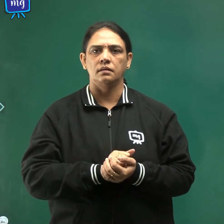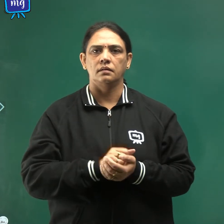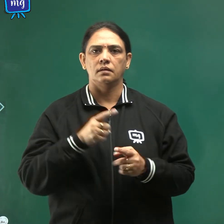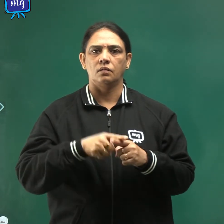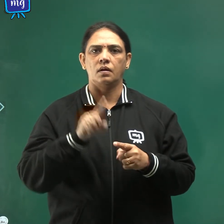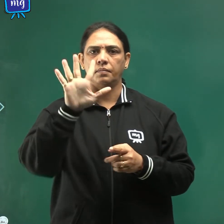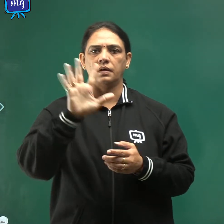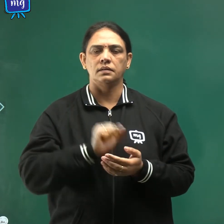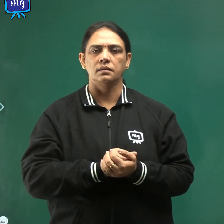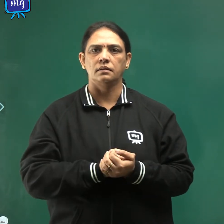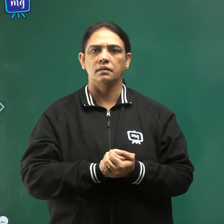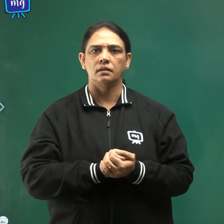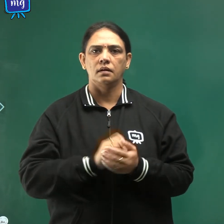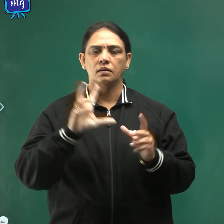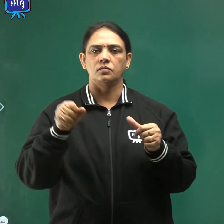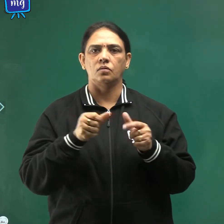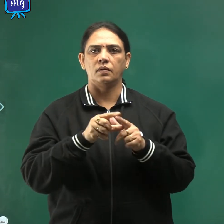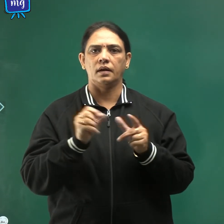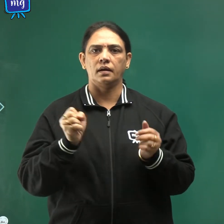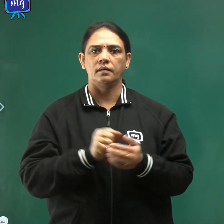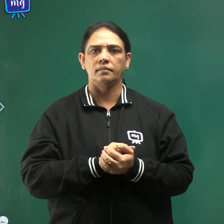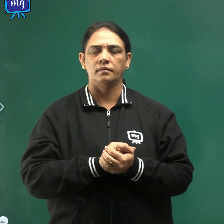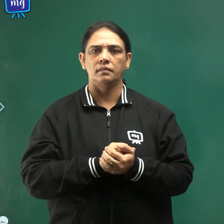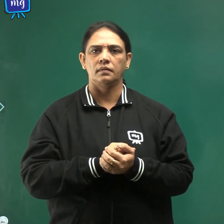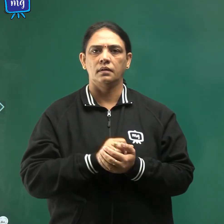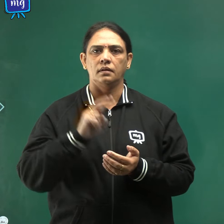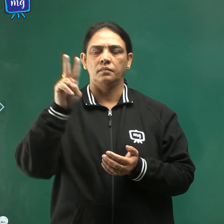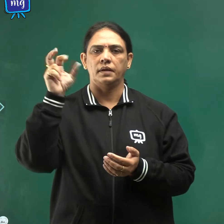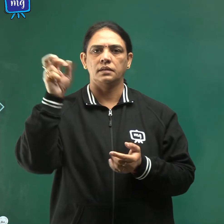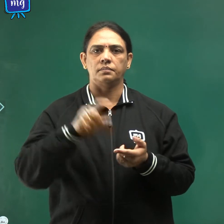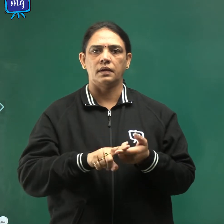गुणा 5। हल करेंगे 20 प्लस